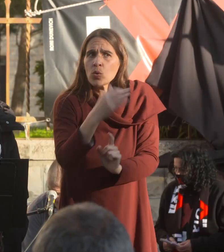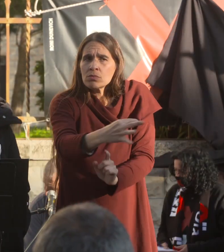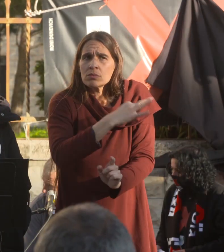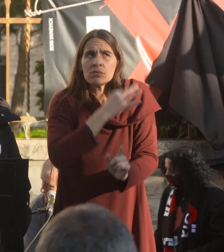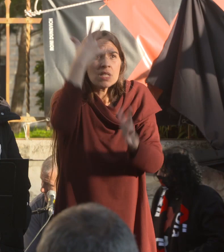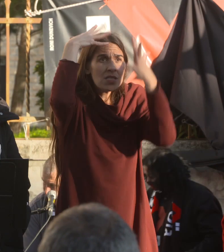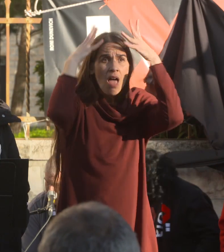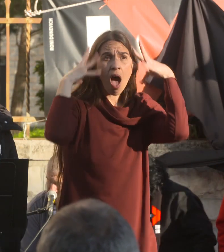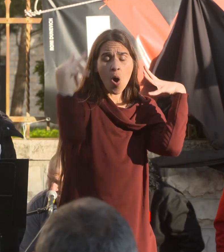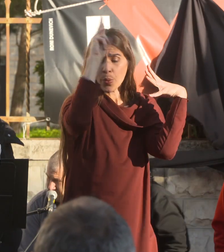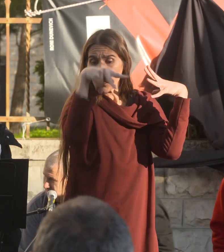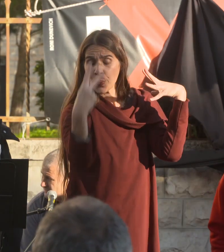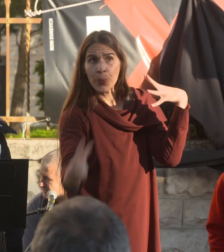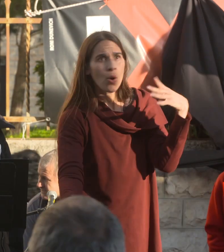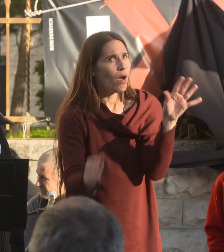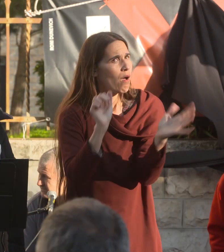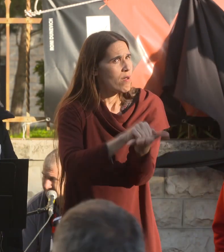שום שערה מסערה,